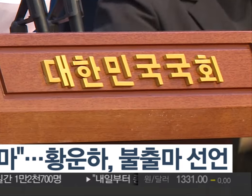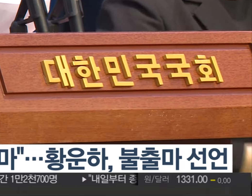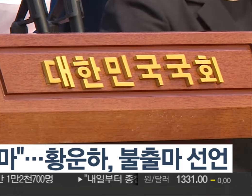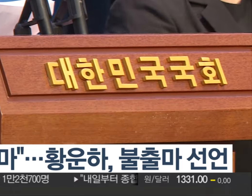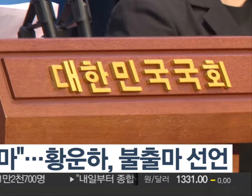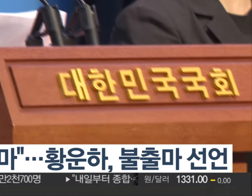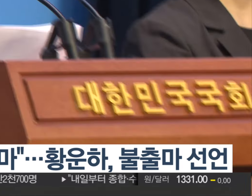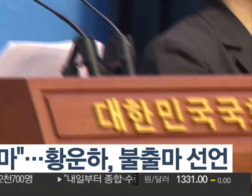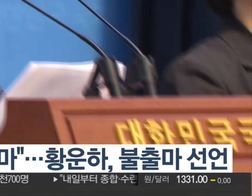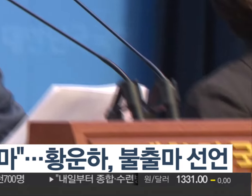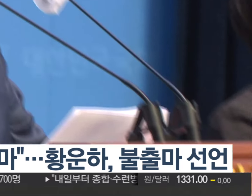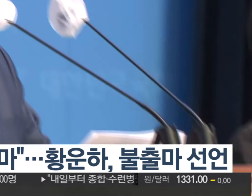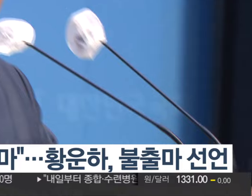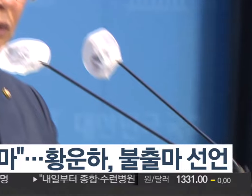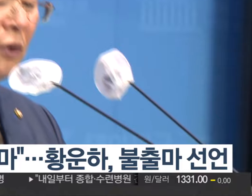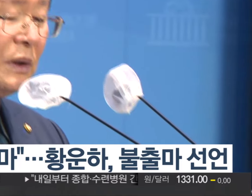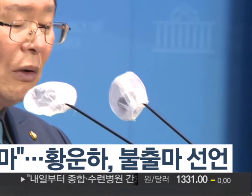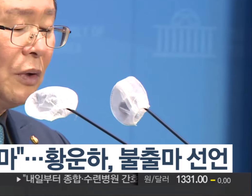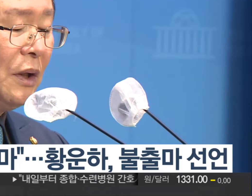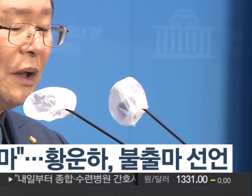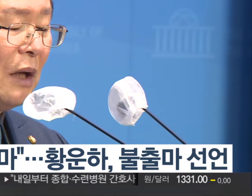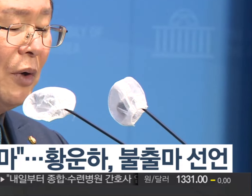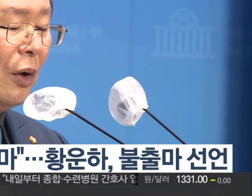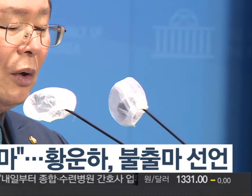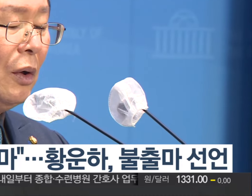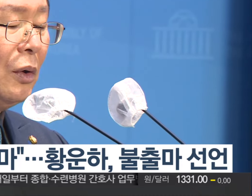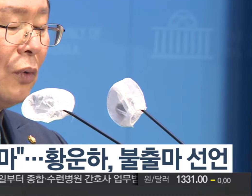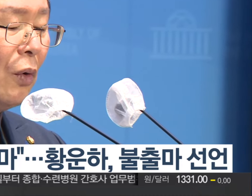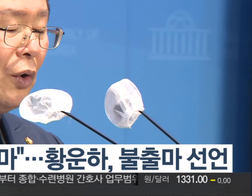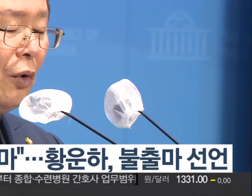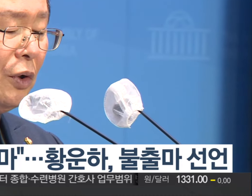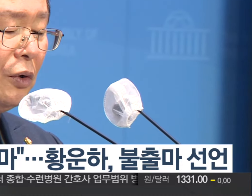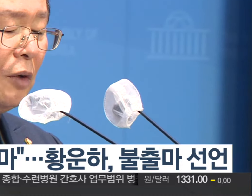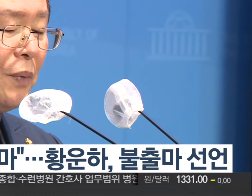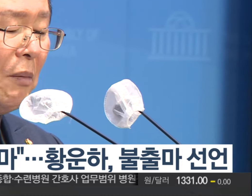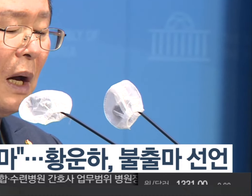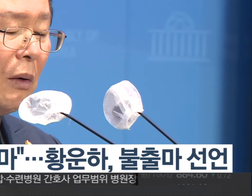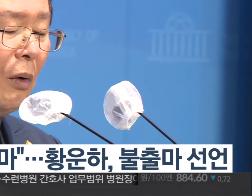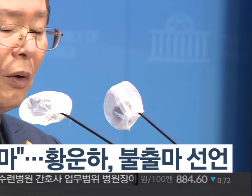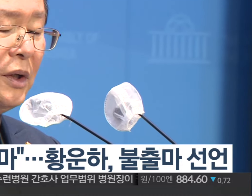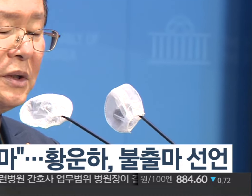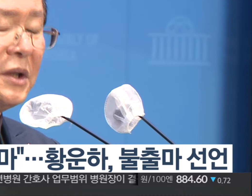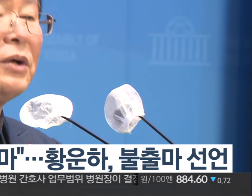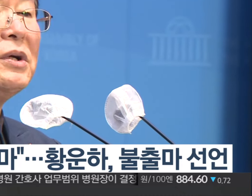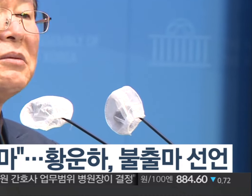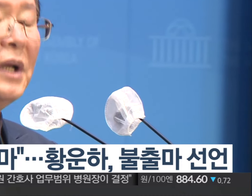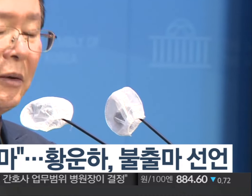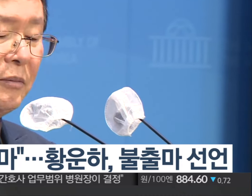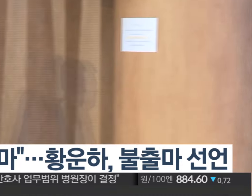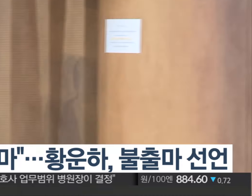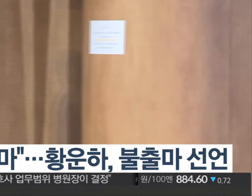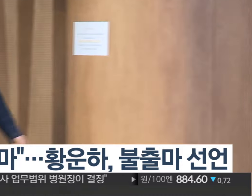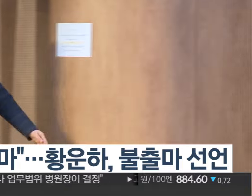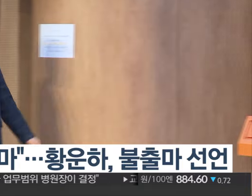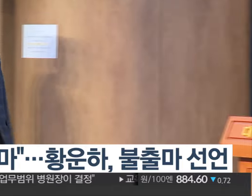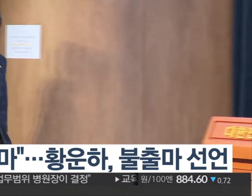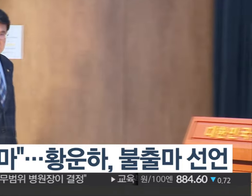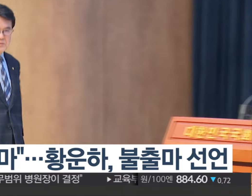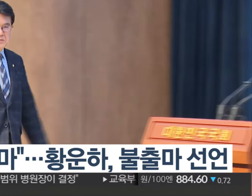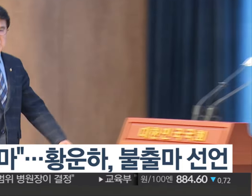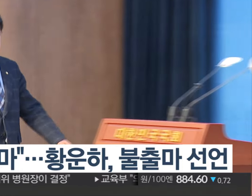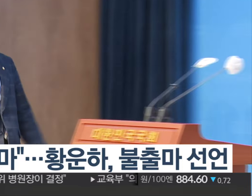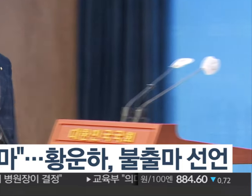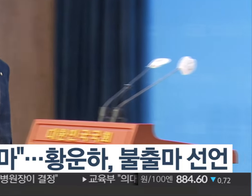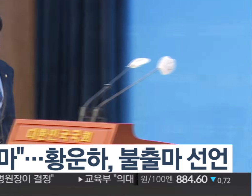정도 더 있다며 차근차근 거치를 밝히게 될 것이라고 내다봤습니다 한편 이날 훈나 의원은 지도부가